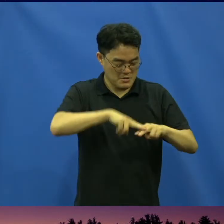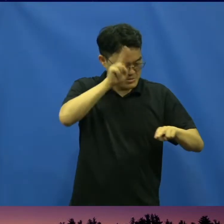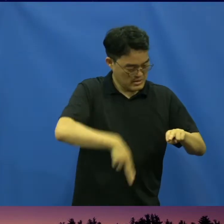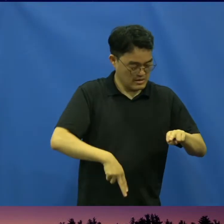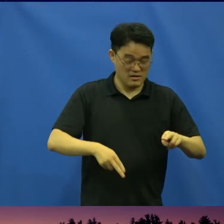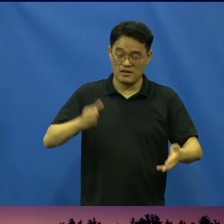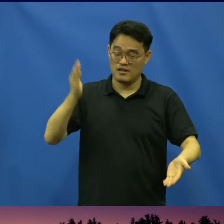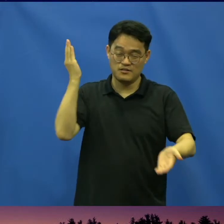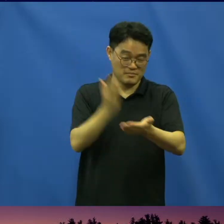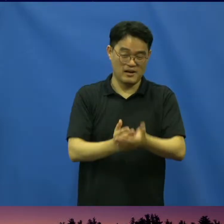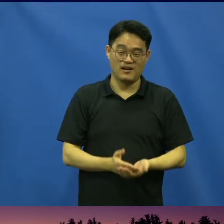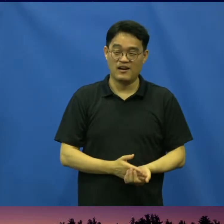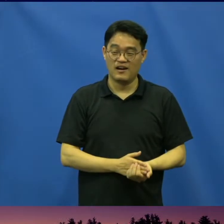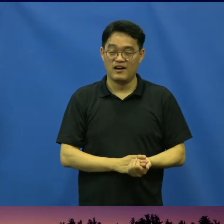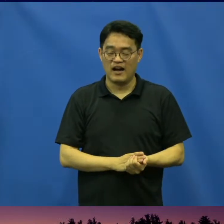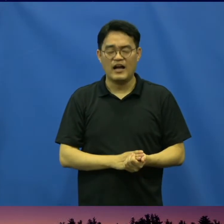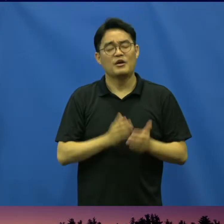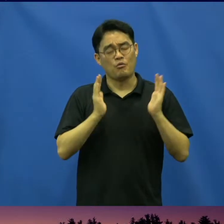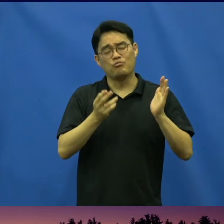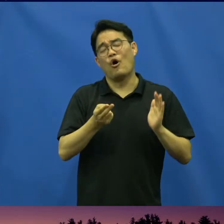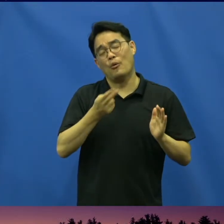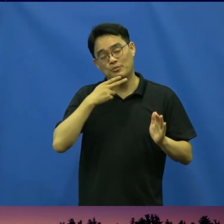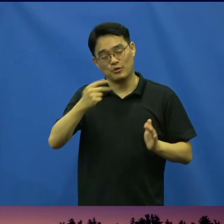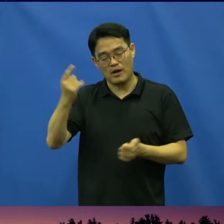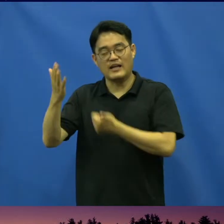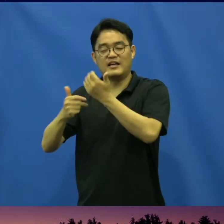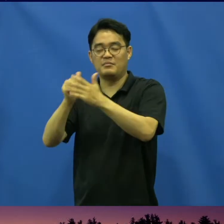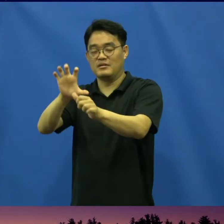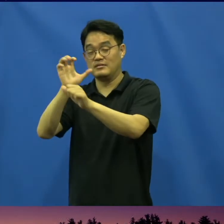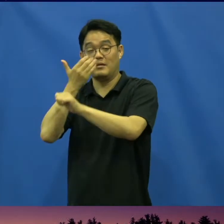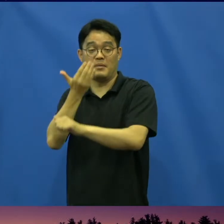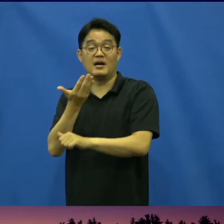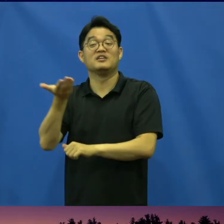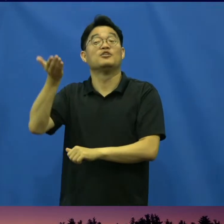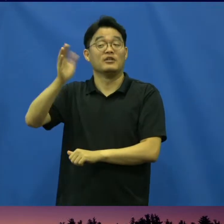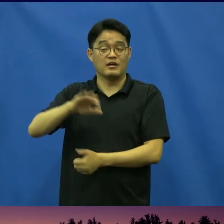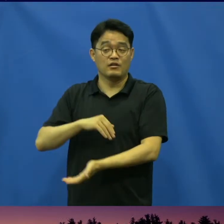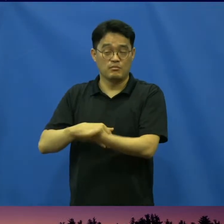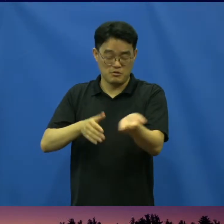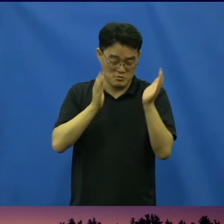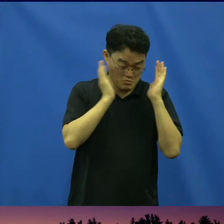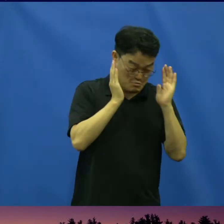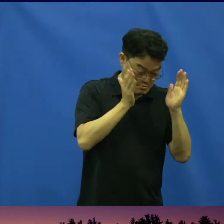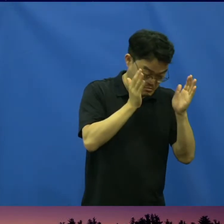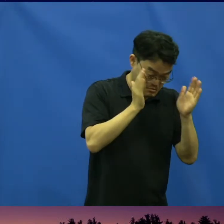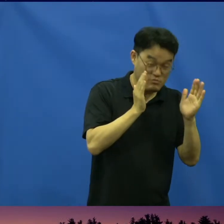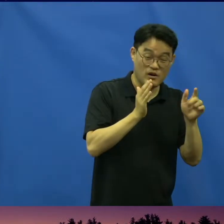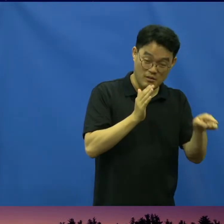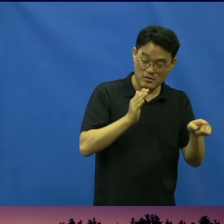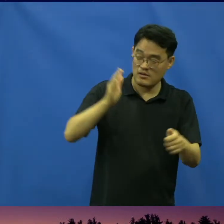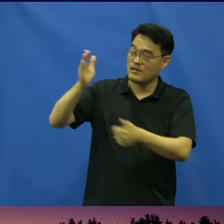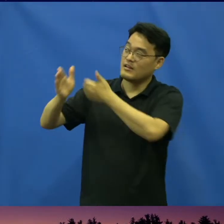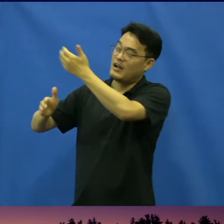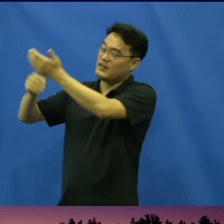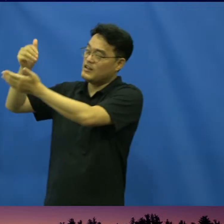쓰시면 또 공부를 하면 하는 대로 쓰세요. 쓰시는 도구가 달라요. 성령은 지혜의